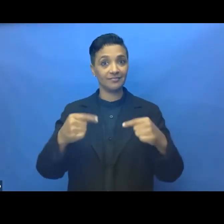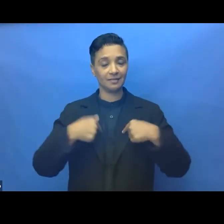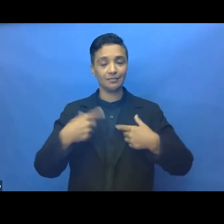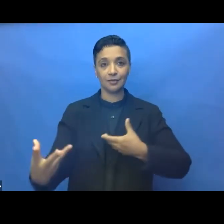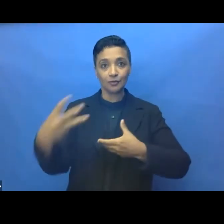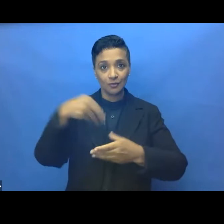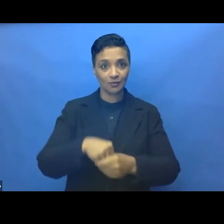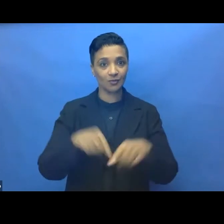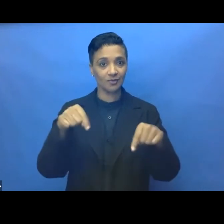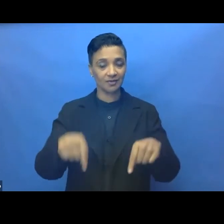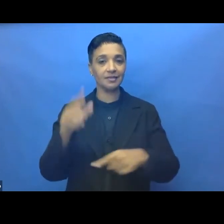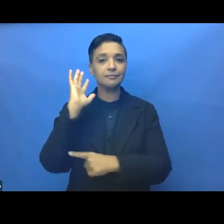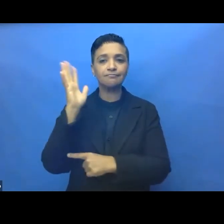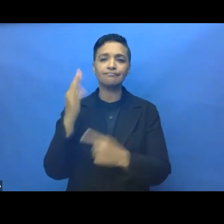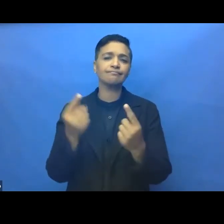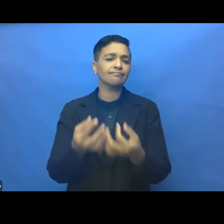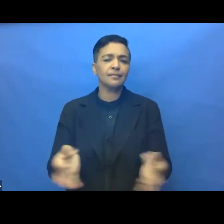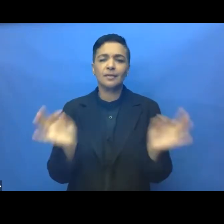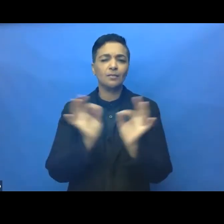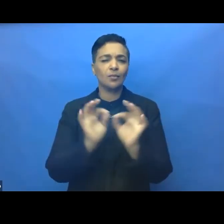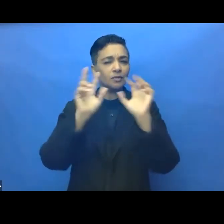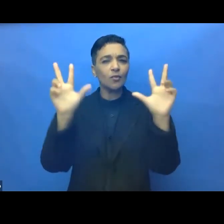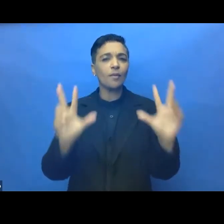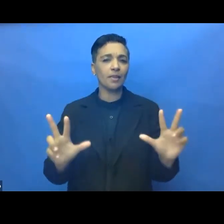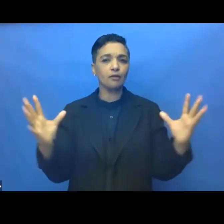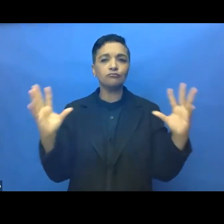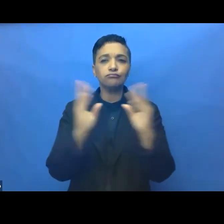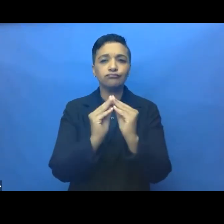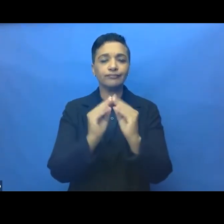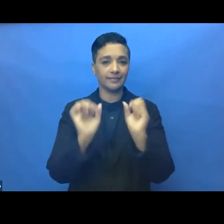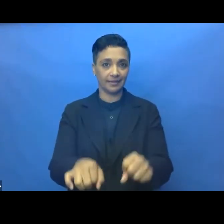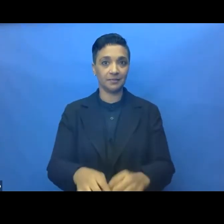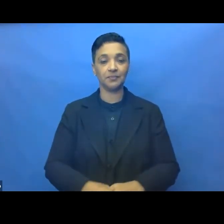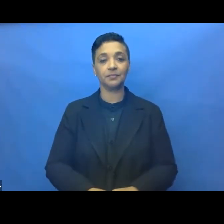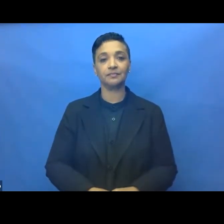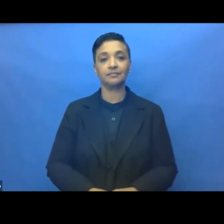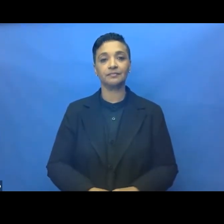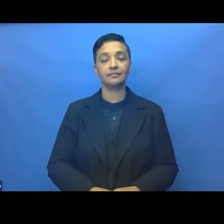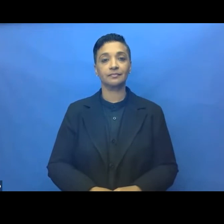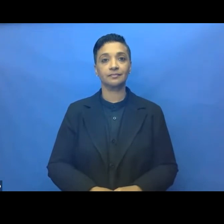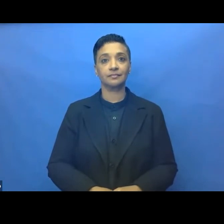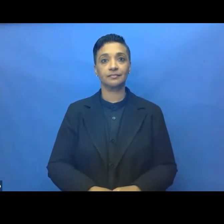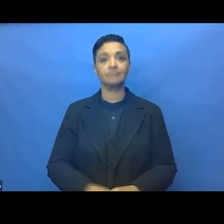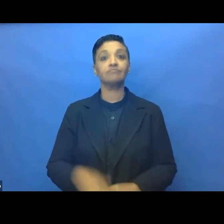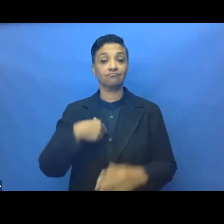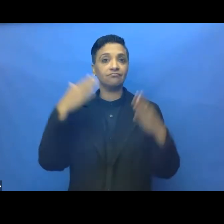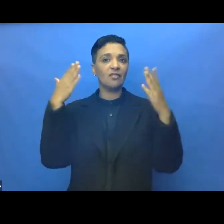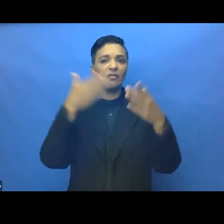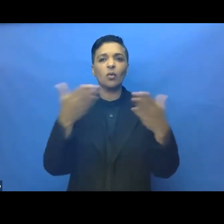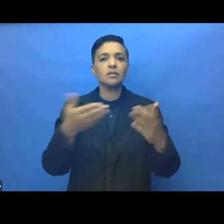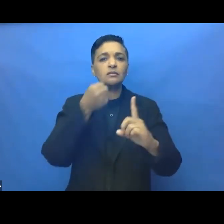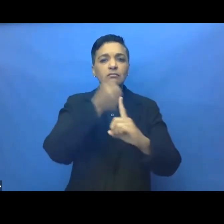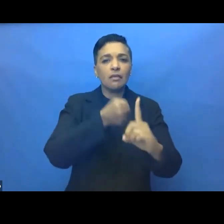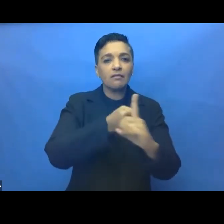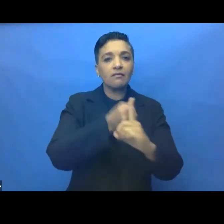Merci beaucoup de l'invitation pour participer à cet événement important. J'aimerais